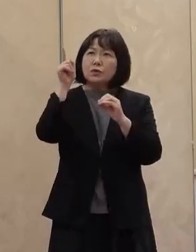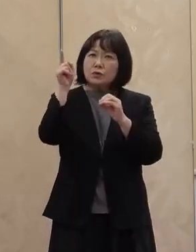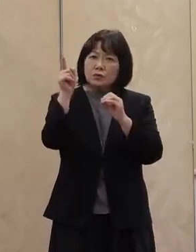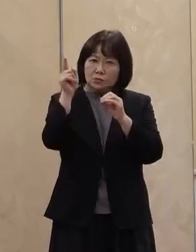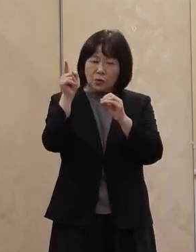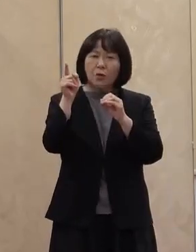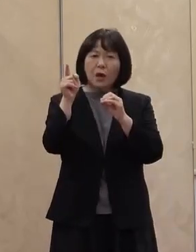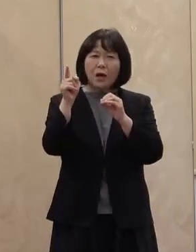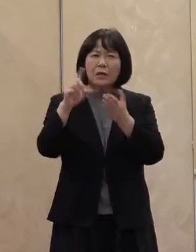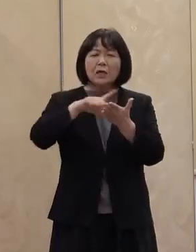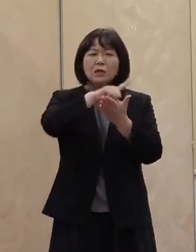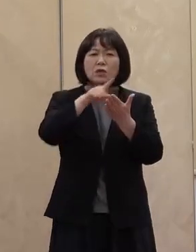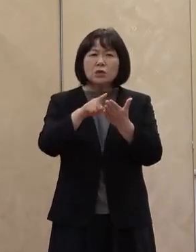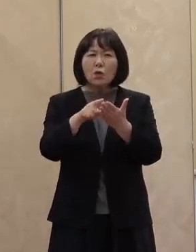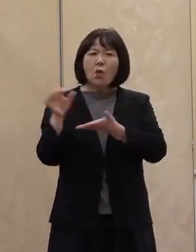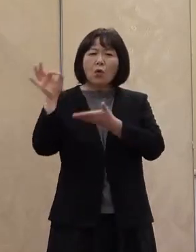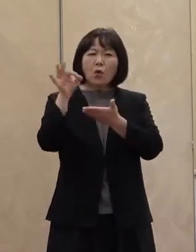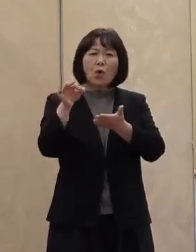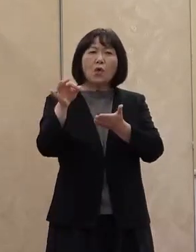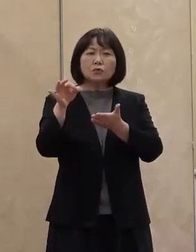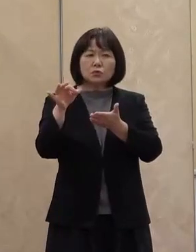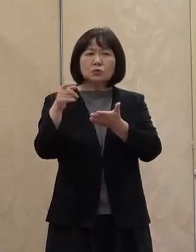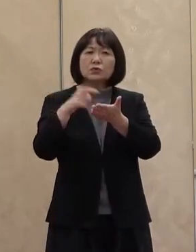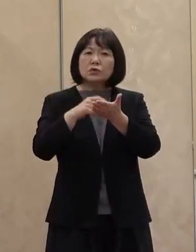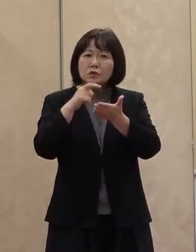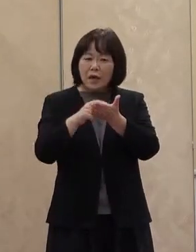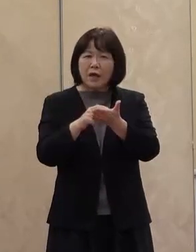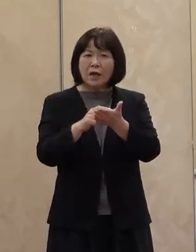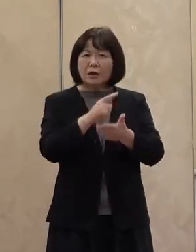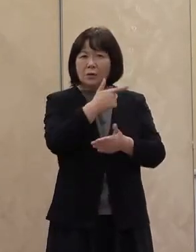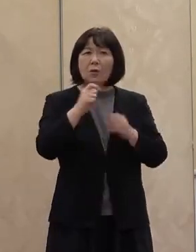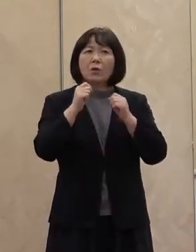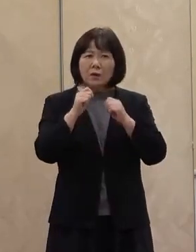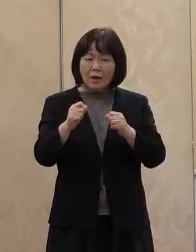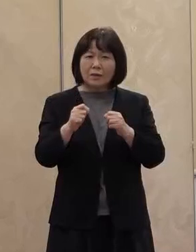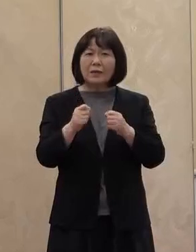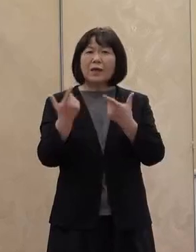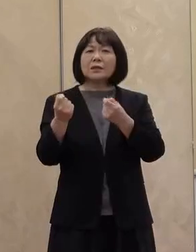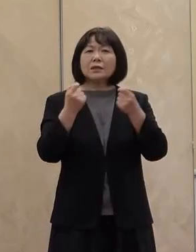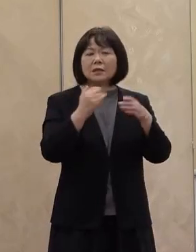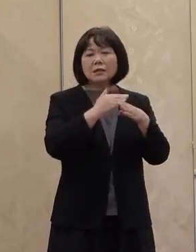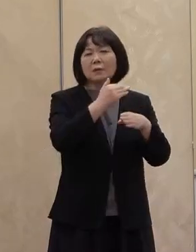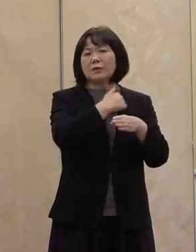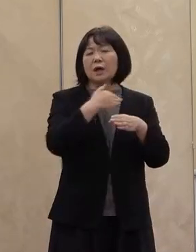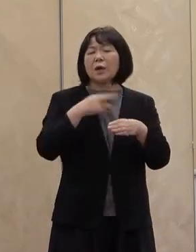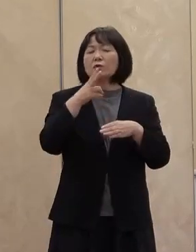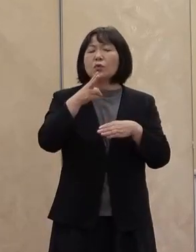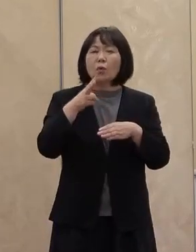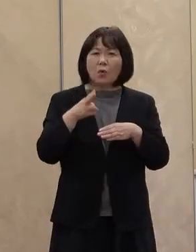地方交付税とか、まあ、そういった措置がされて基本的にはサービスができるようにっていうのが